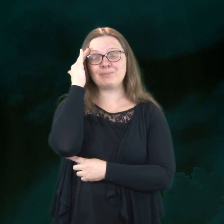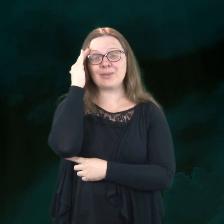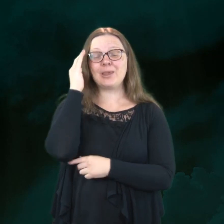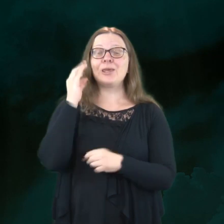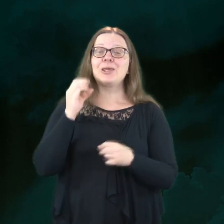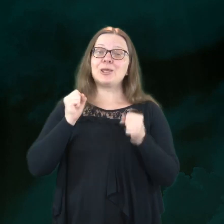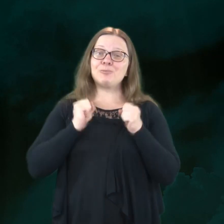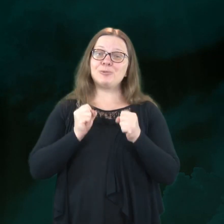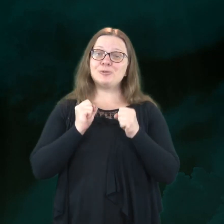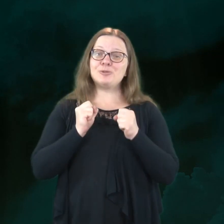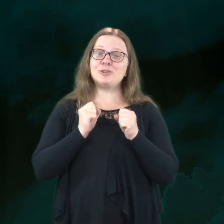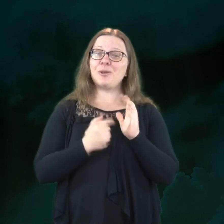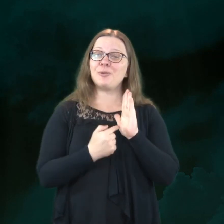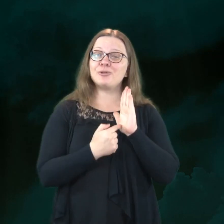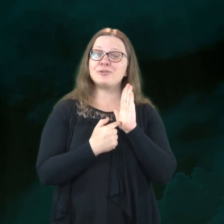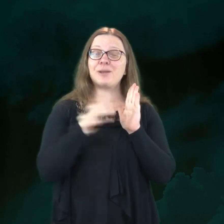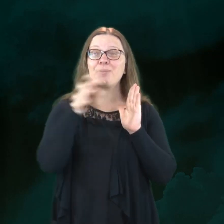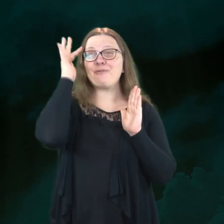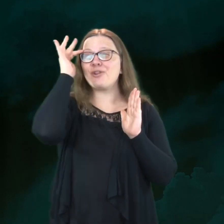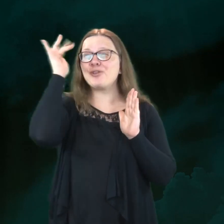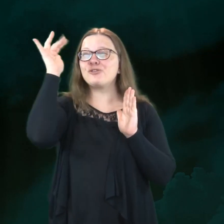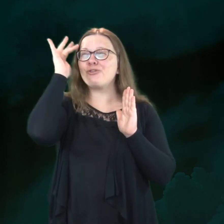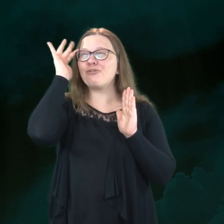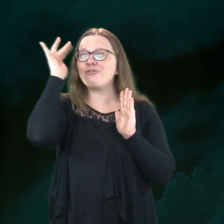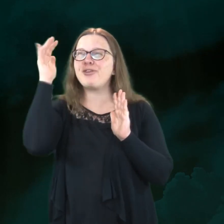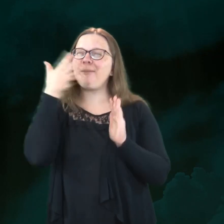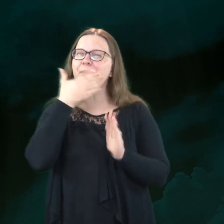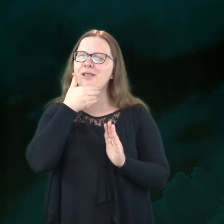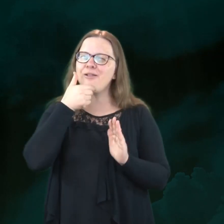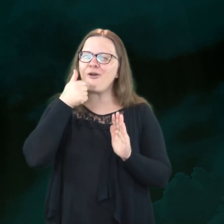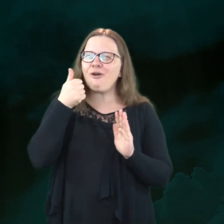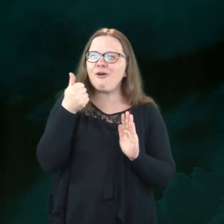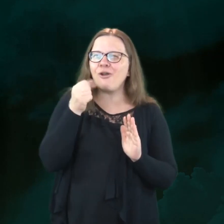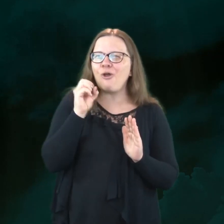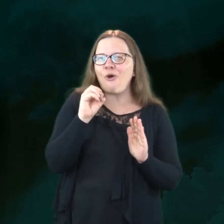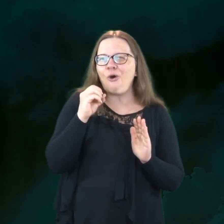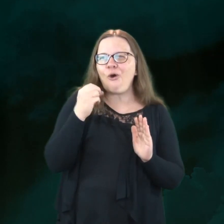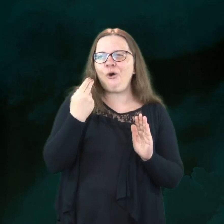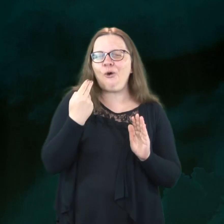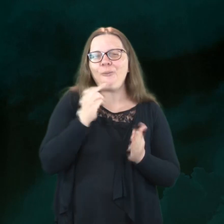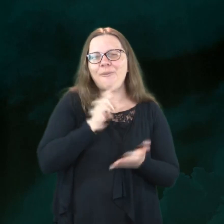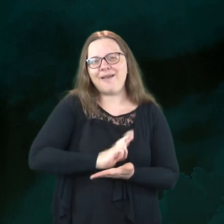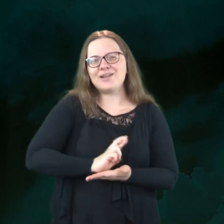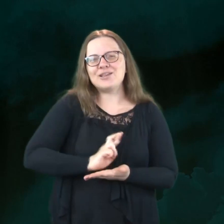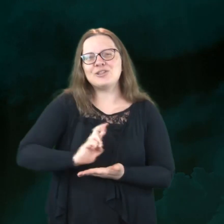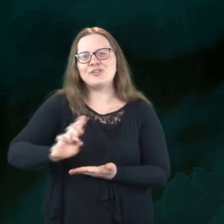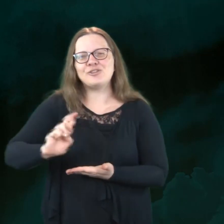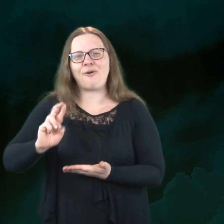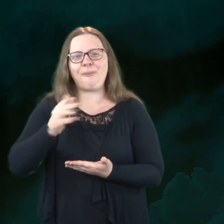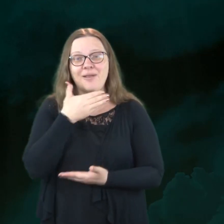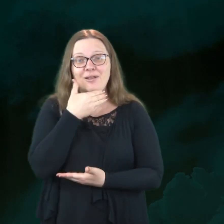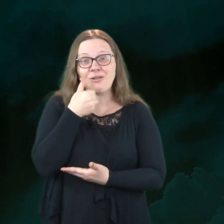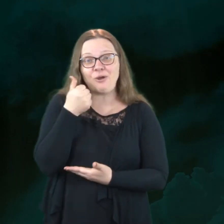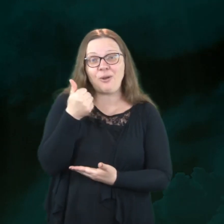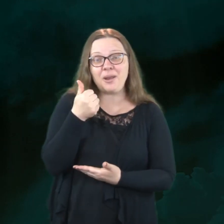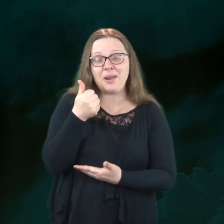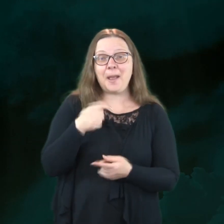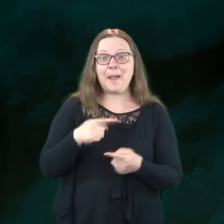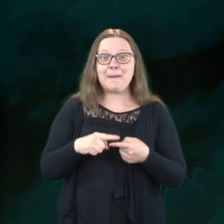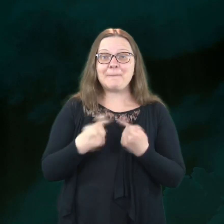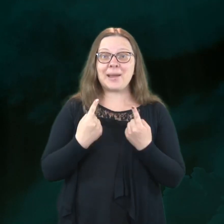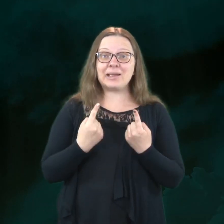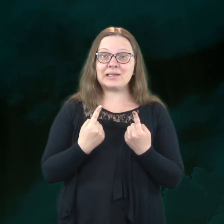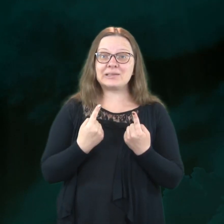melhor, alguém poderia ir lá oferecer uma religião melhor, mas alguém oferecer um Deus, não